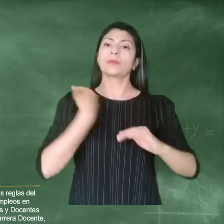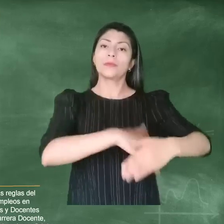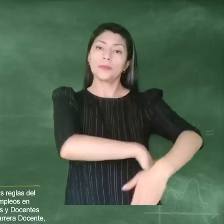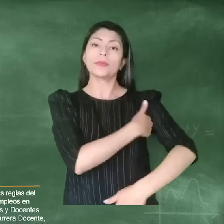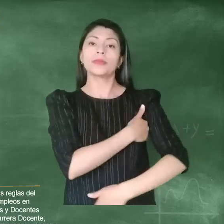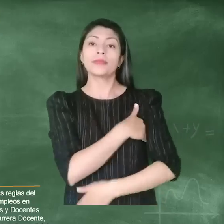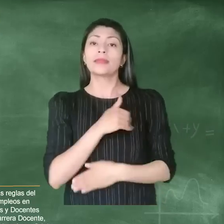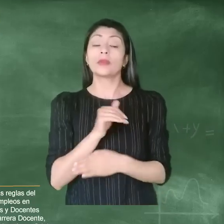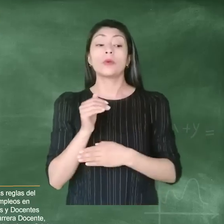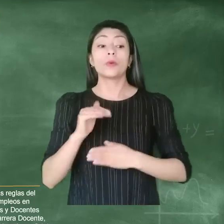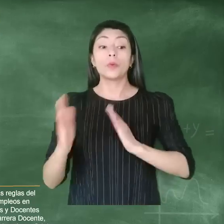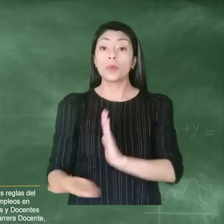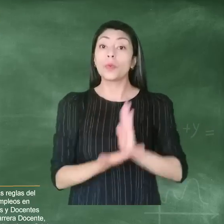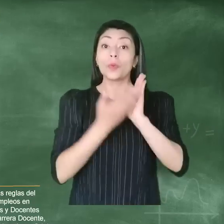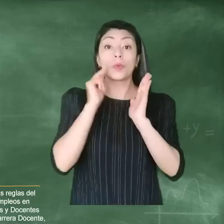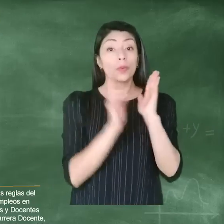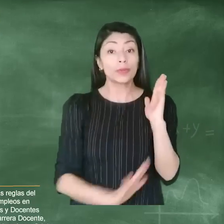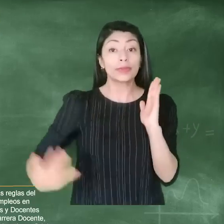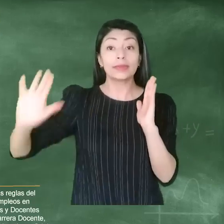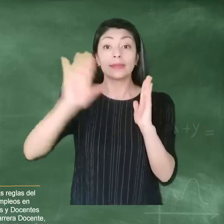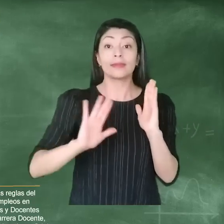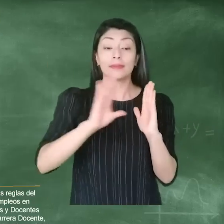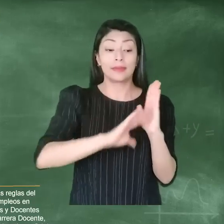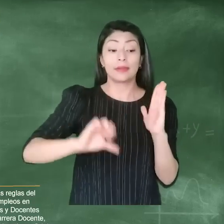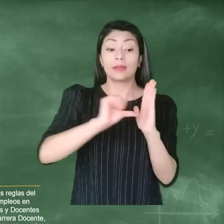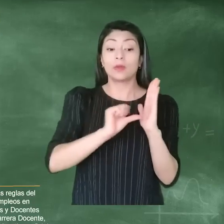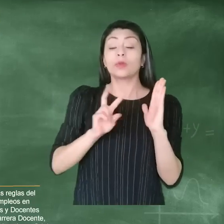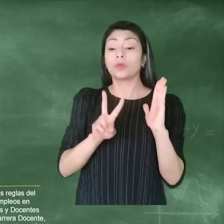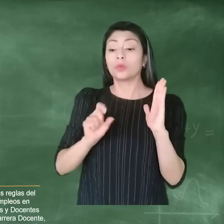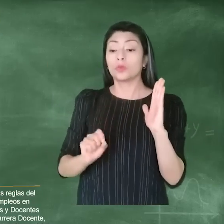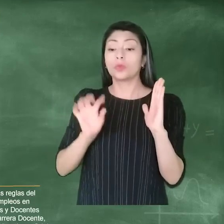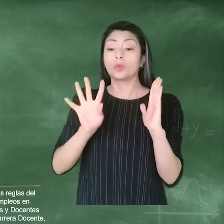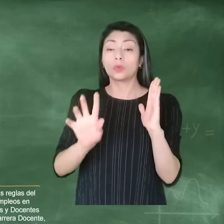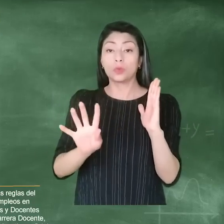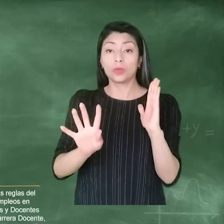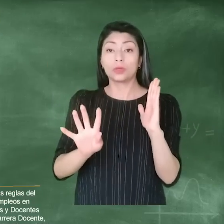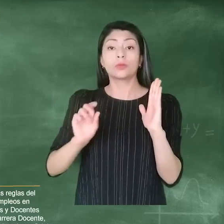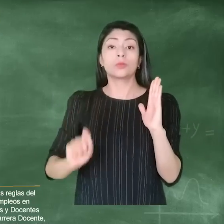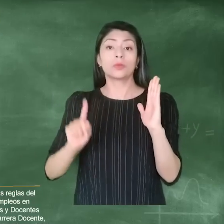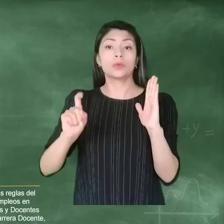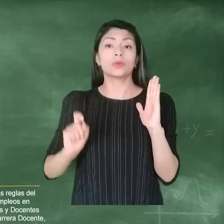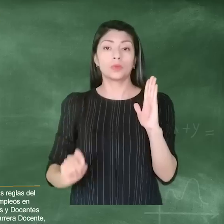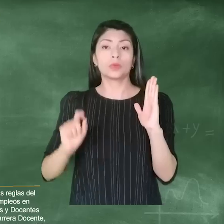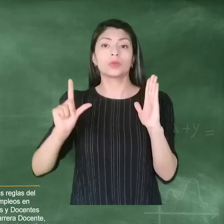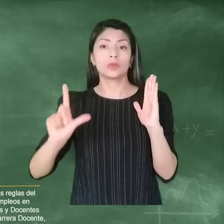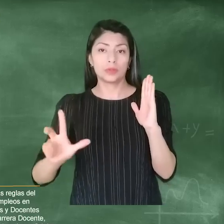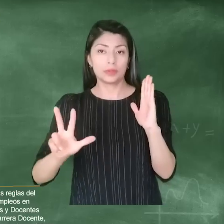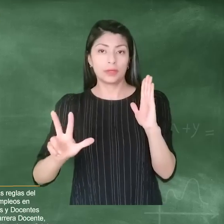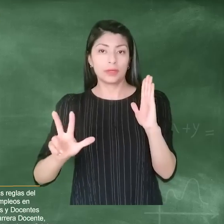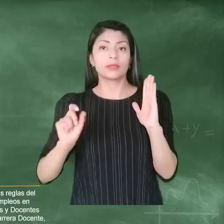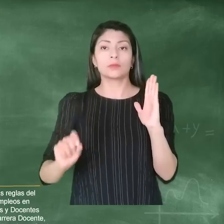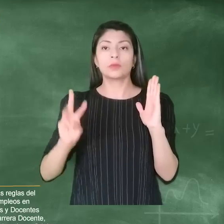2021-23-11-18-71-31. El Ministerio de Educación Nacional, en cumplimiento del artículo